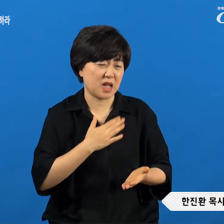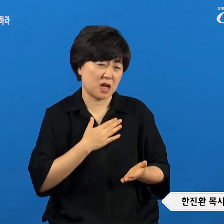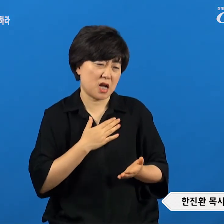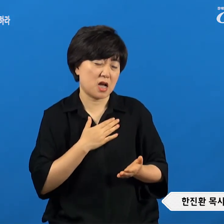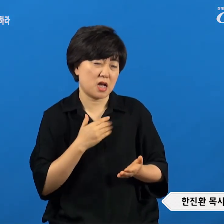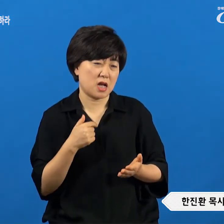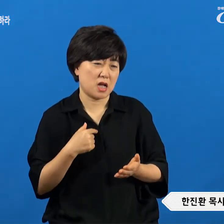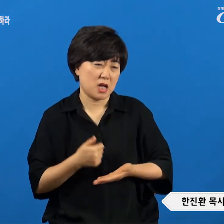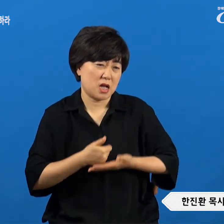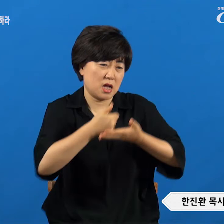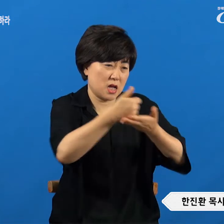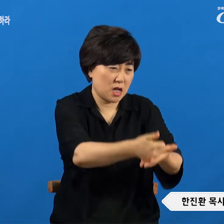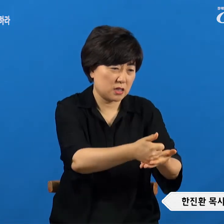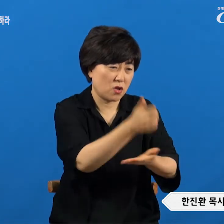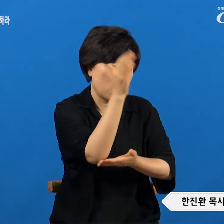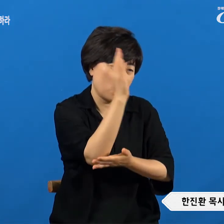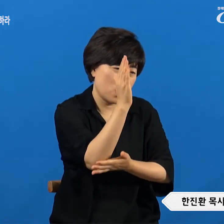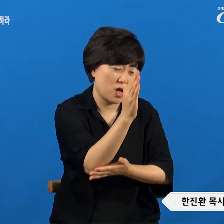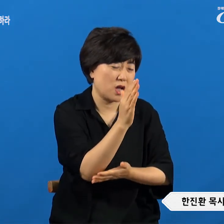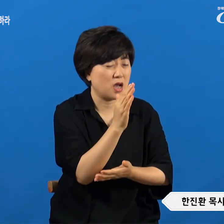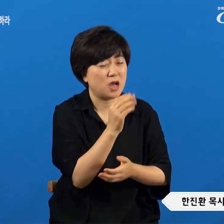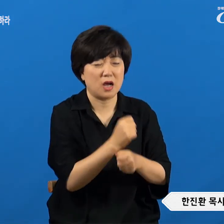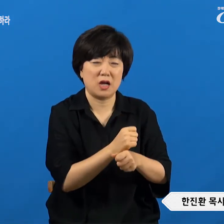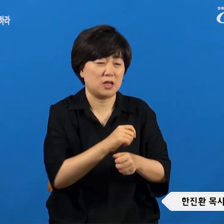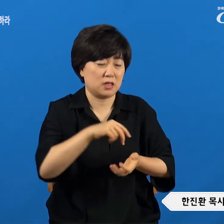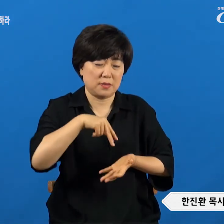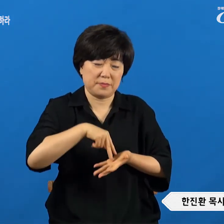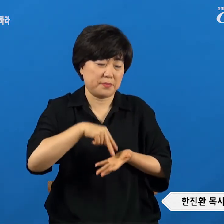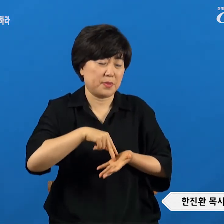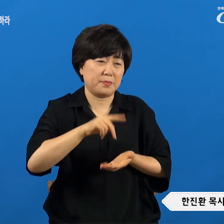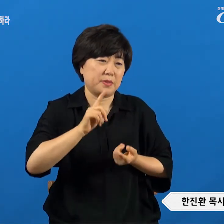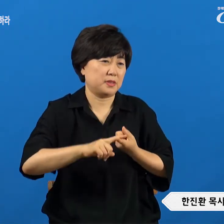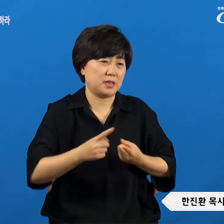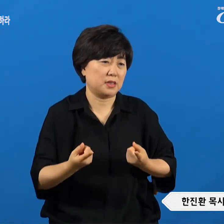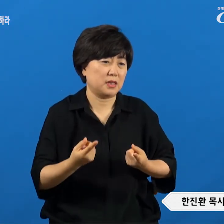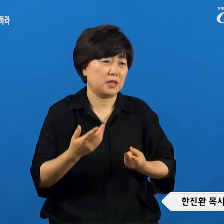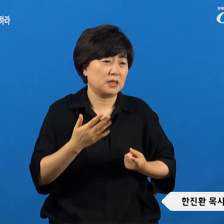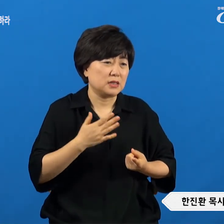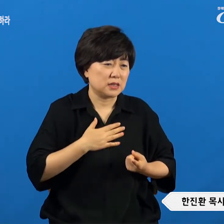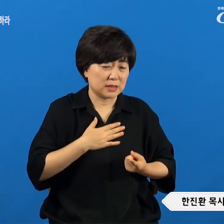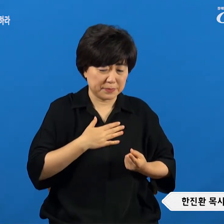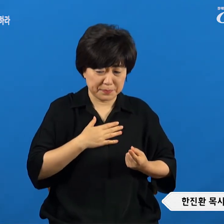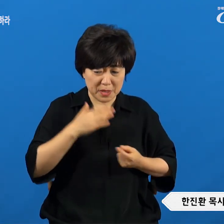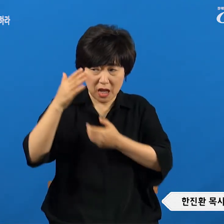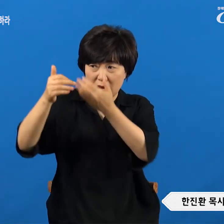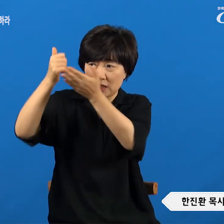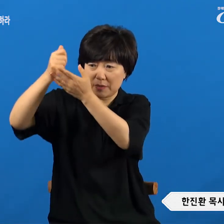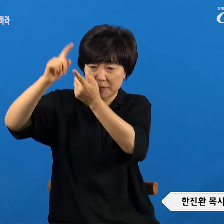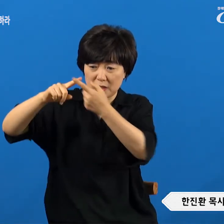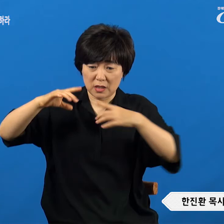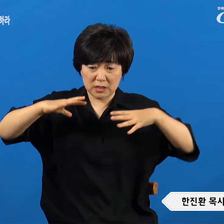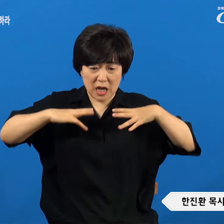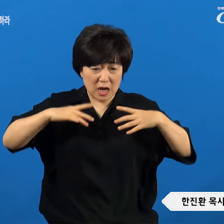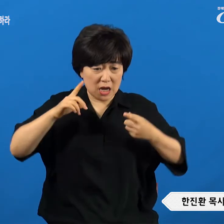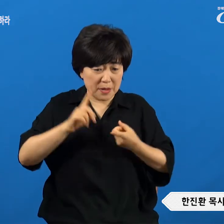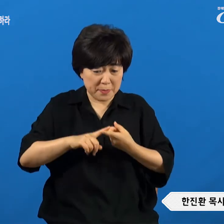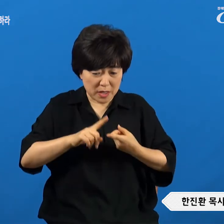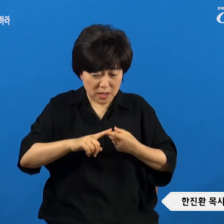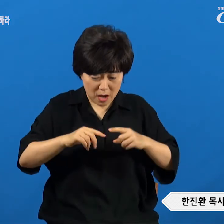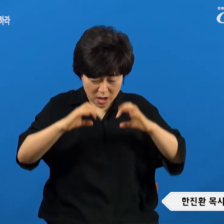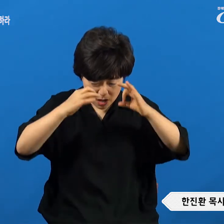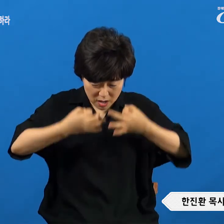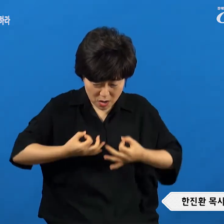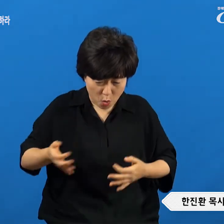형편이 못 됩니다. 저는 지금 하나님을 자랑할 만한 것이 하나도 없습니다. 도리어